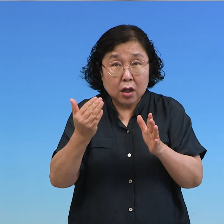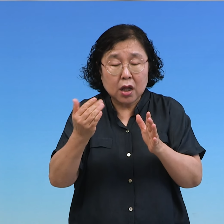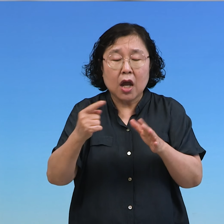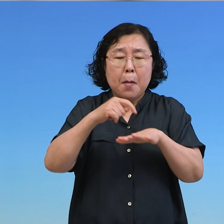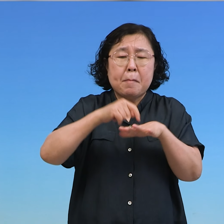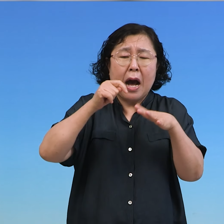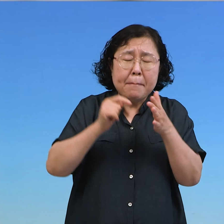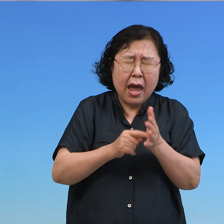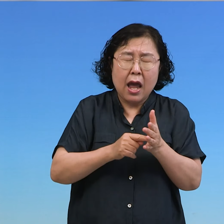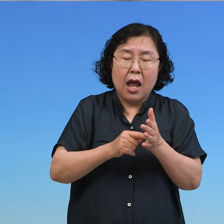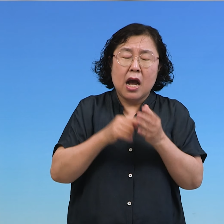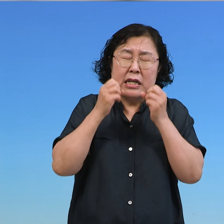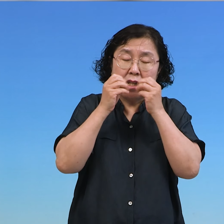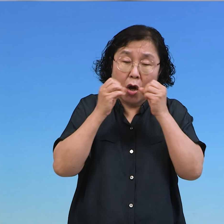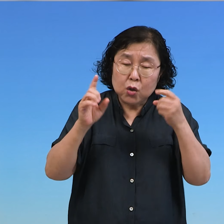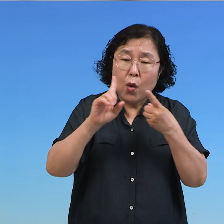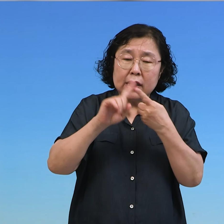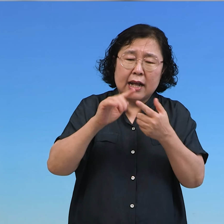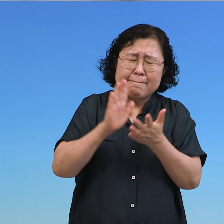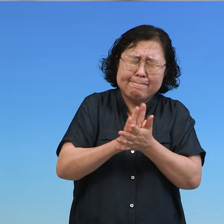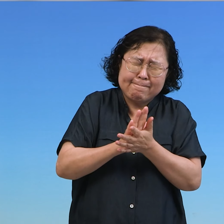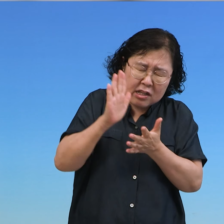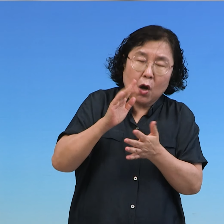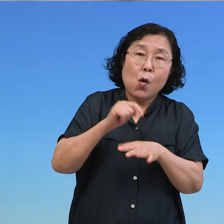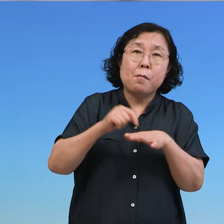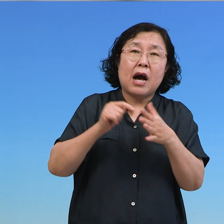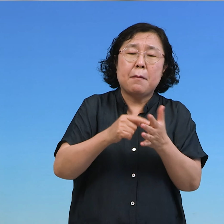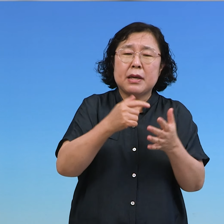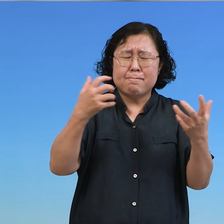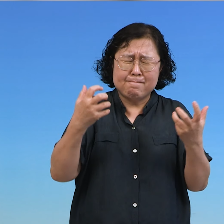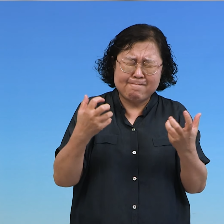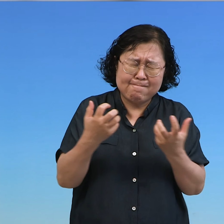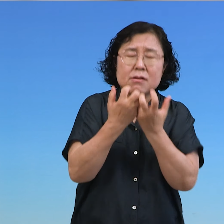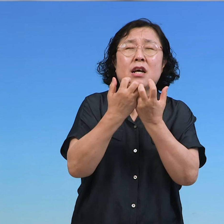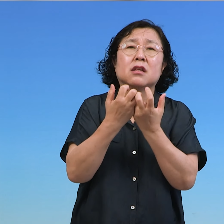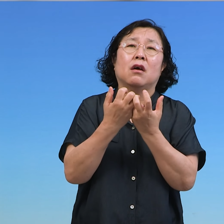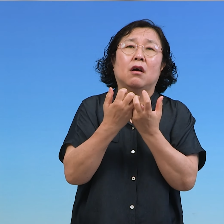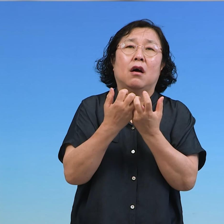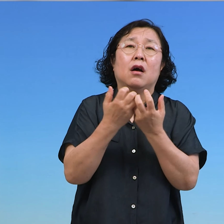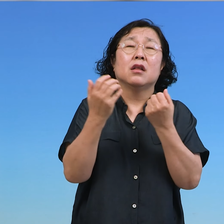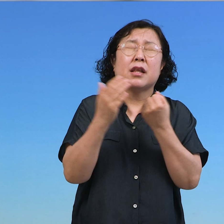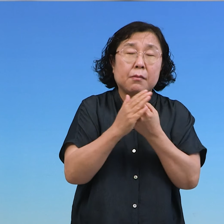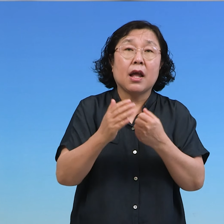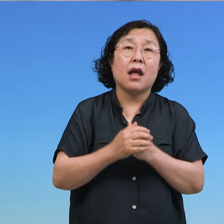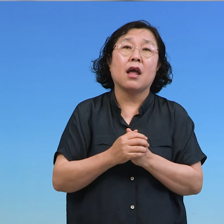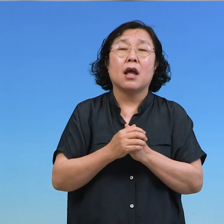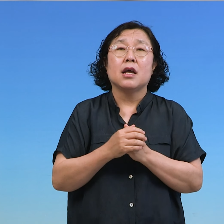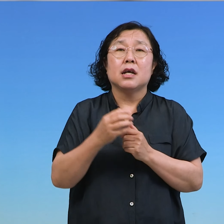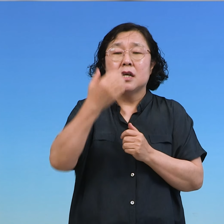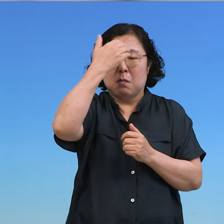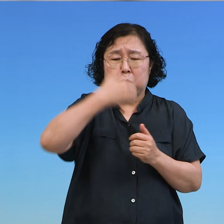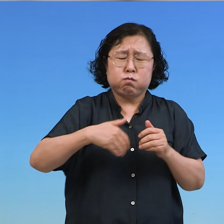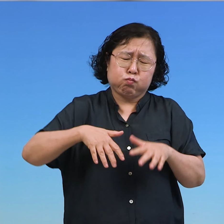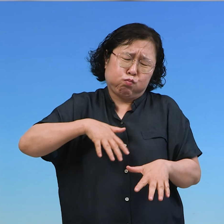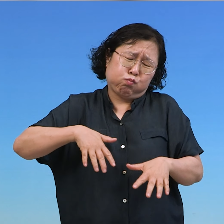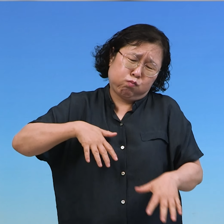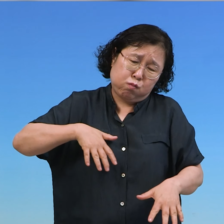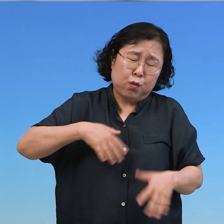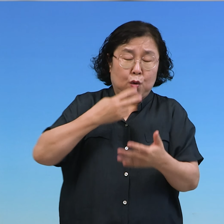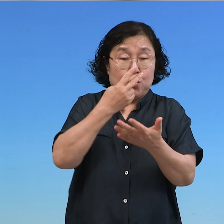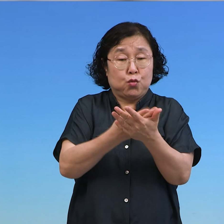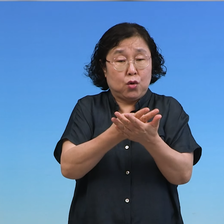마음에 그 성교에 대한 열망하고 열정하는 마음이 너무 많고 크신 거예요 그래서 이제 이 성교사님이